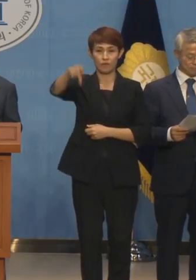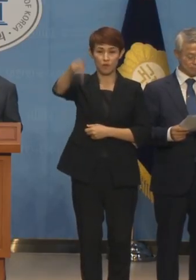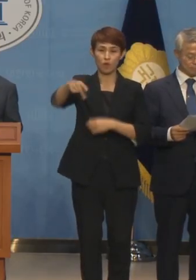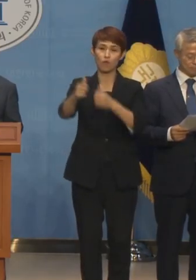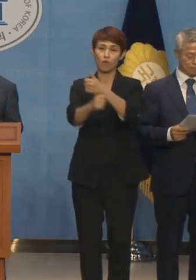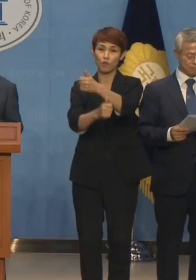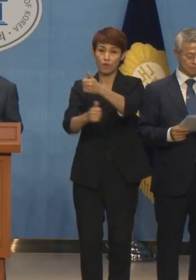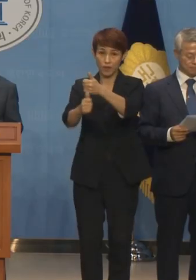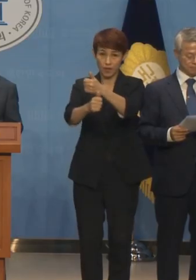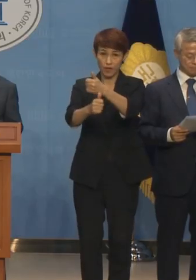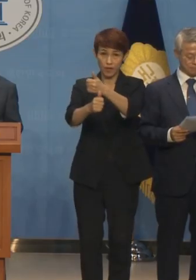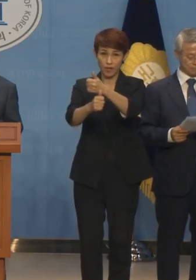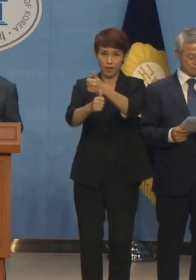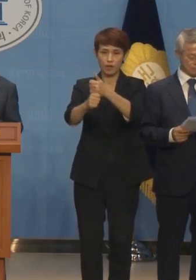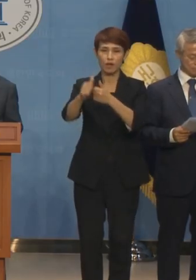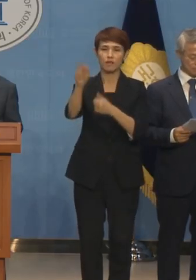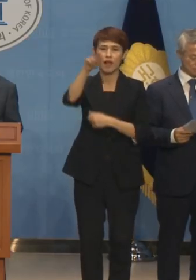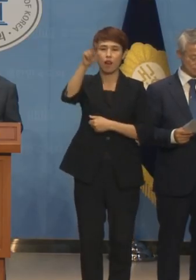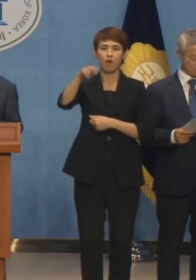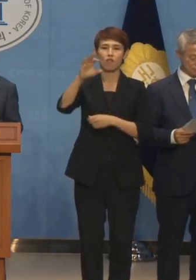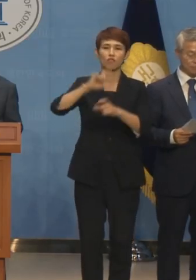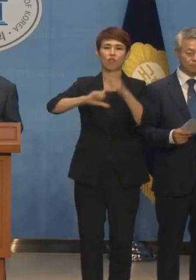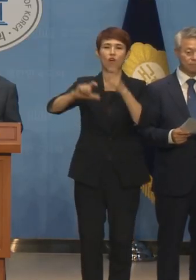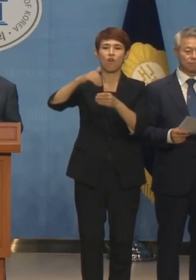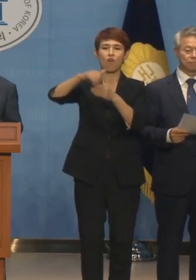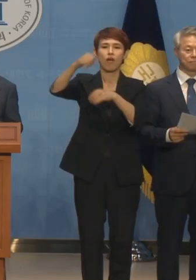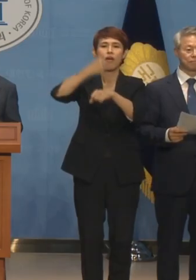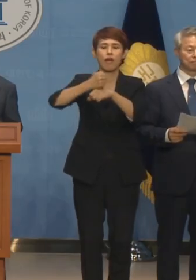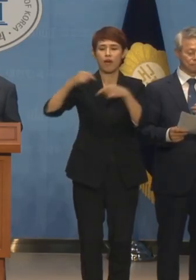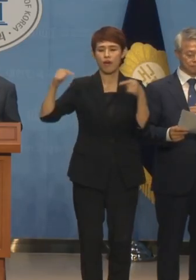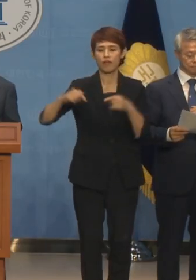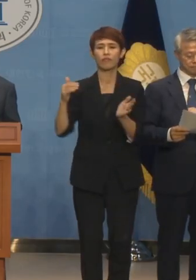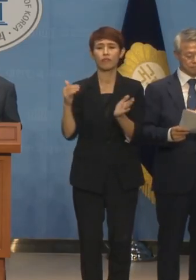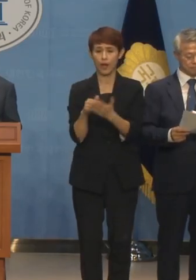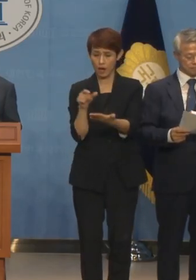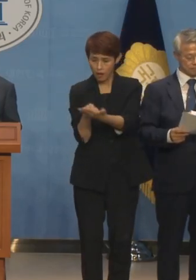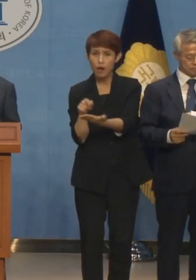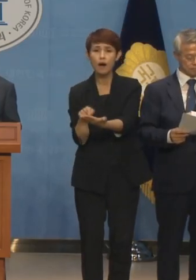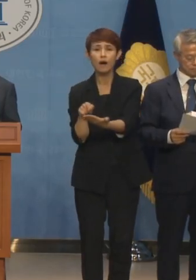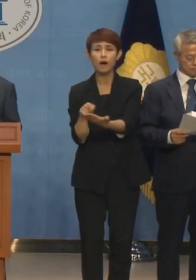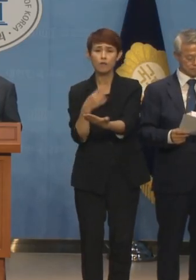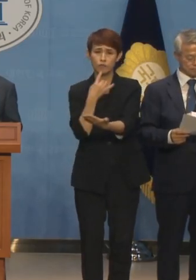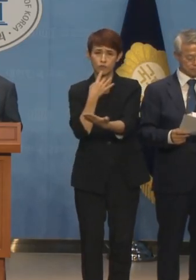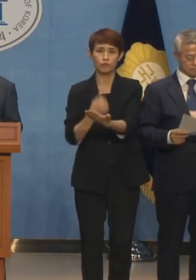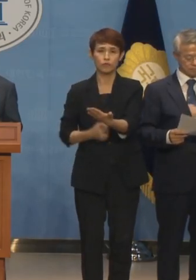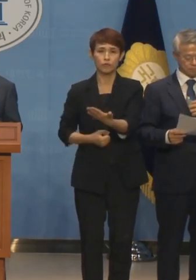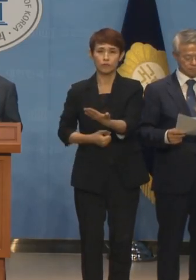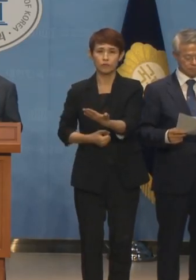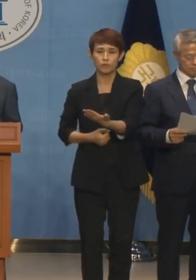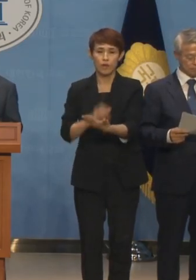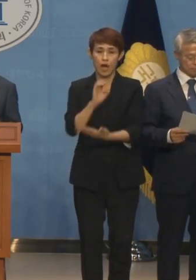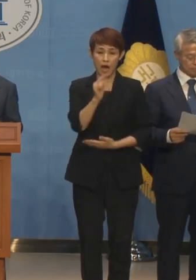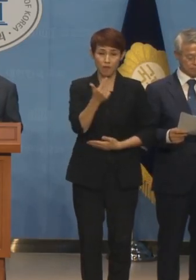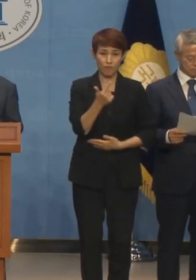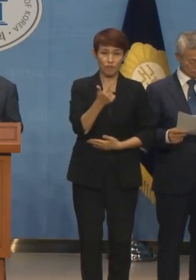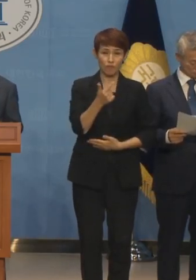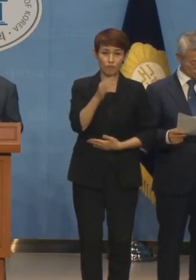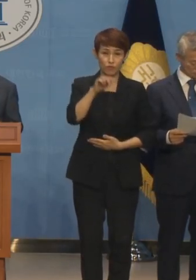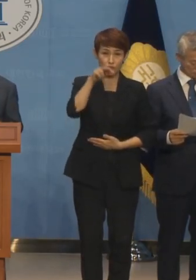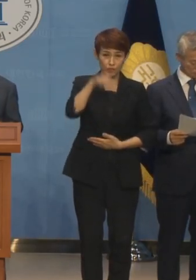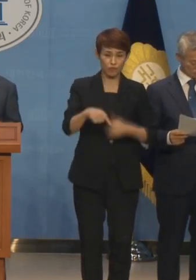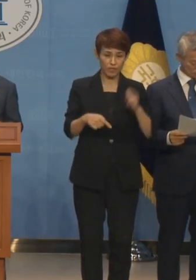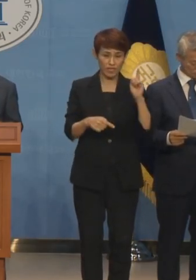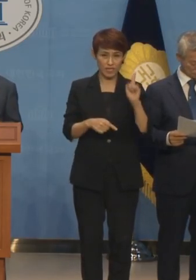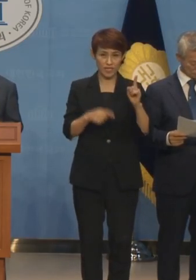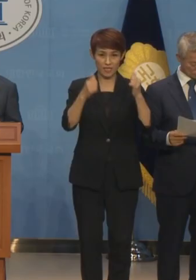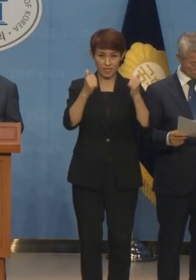조선아시아태평양위원회에 여하를 추가로 지급하기로 모의하였다고 기재되어 있을 뿐입니다. 안보소 1심 판결문